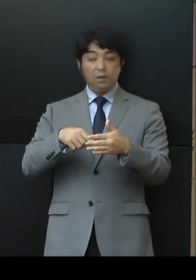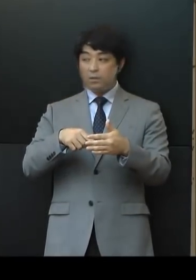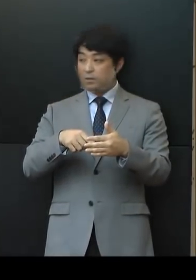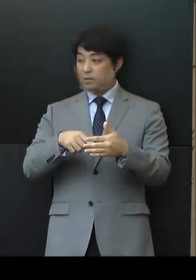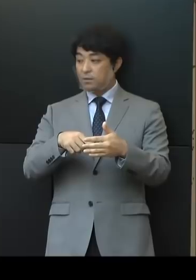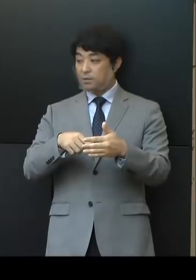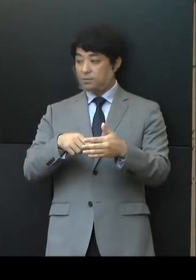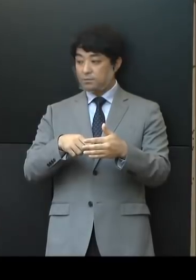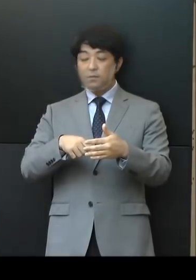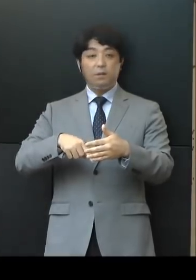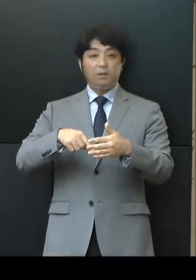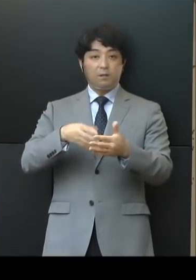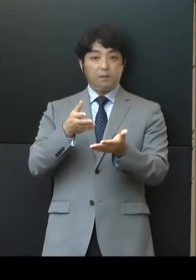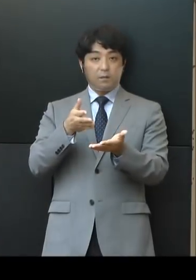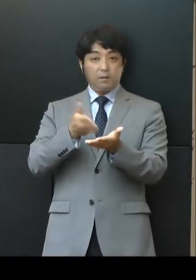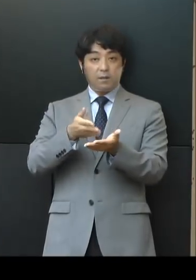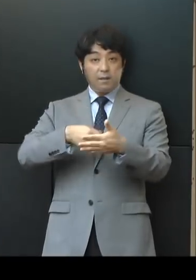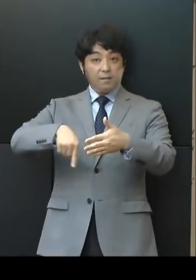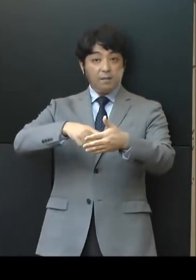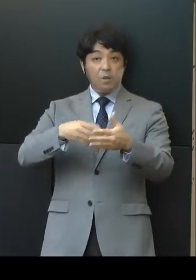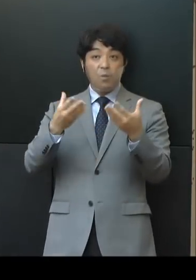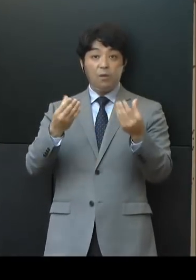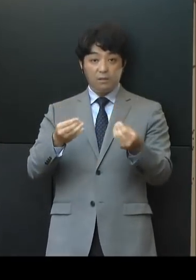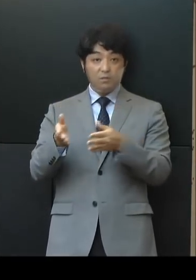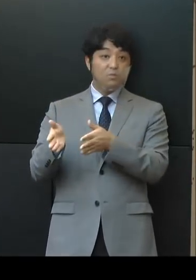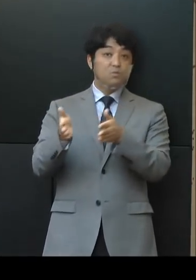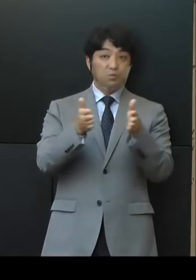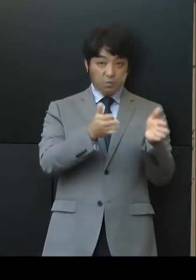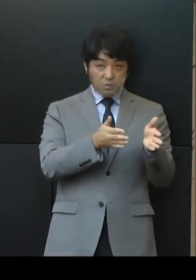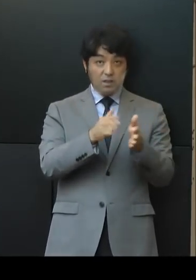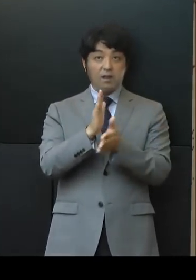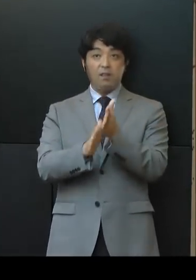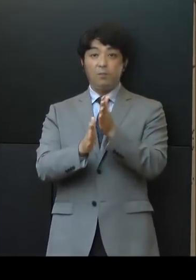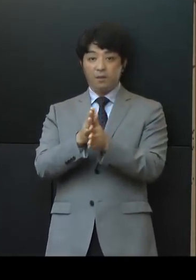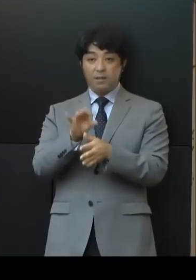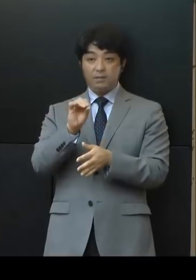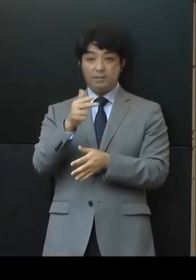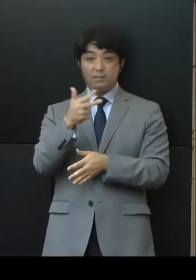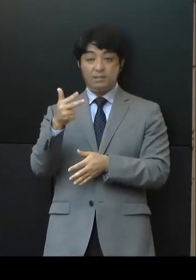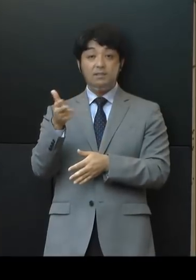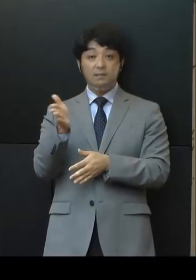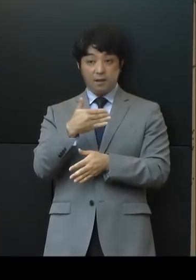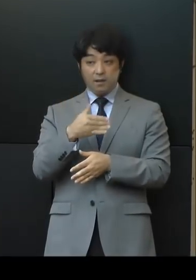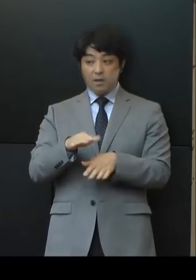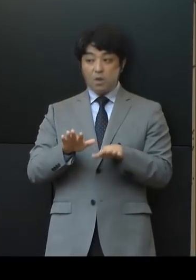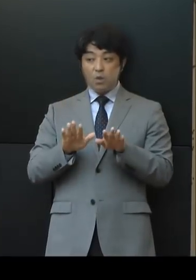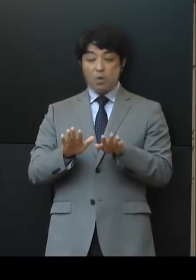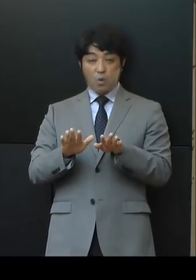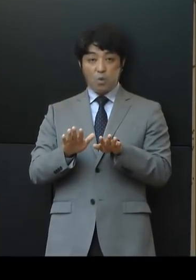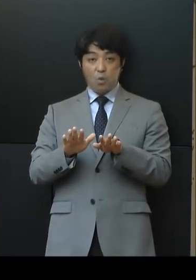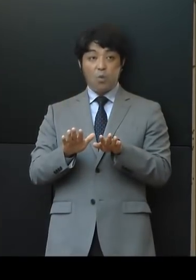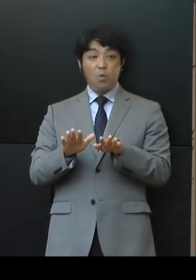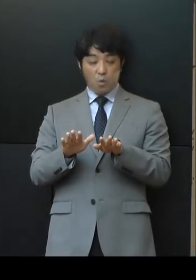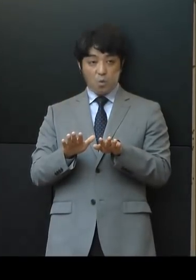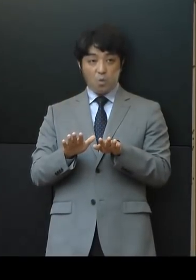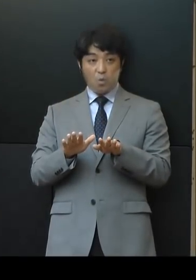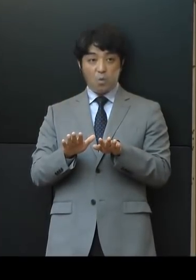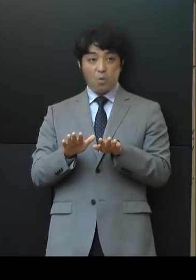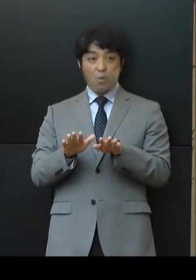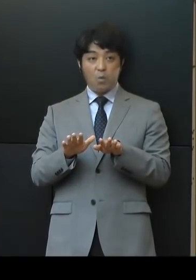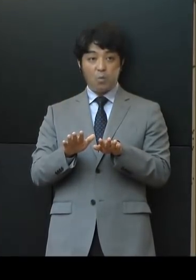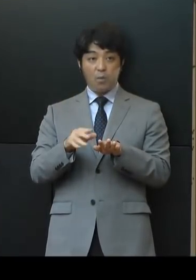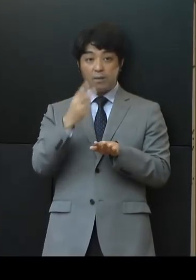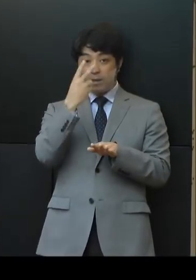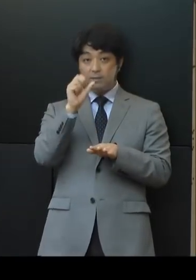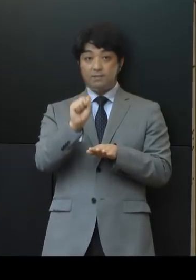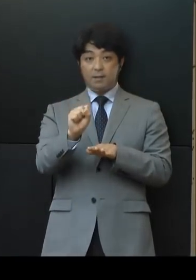てお話しいたします。 で、改めて知事の方から本日の、引き続き本日の検査